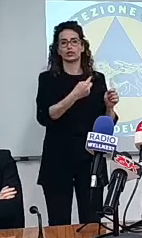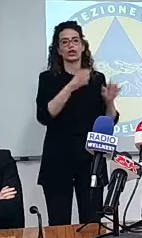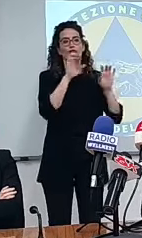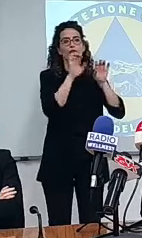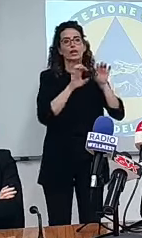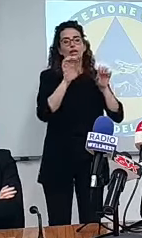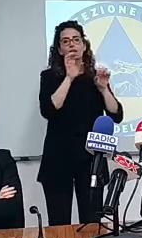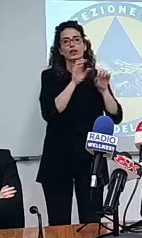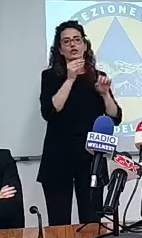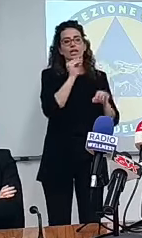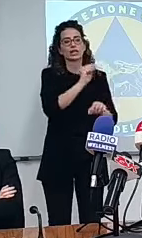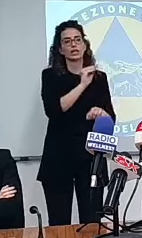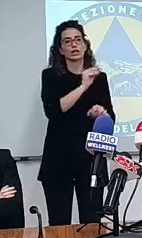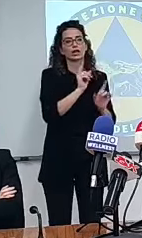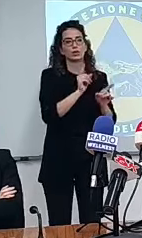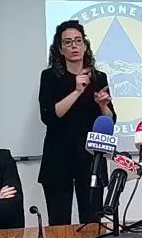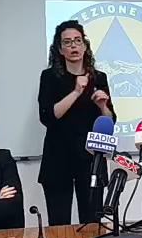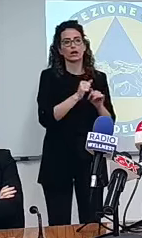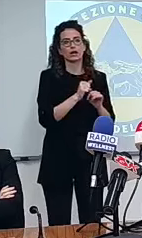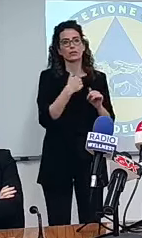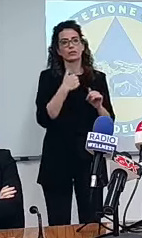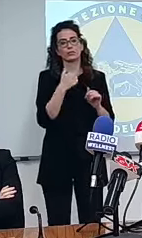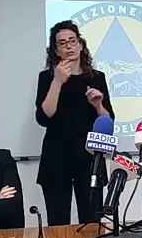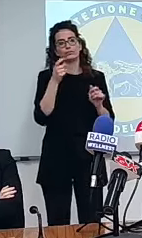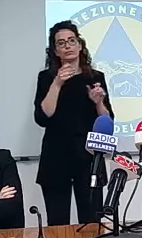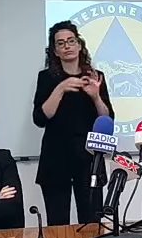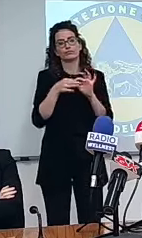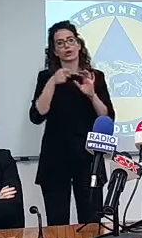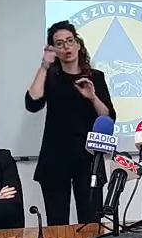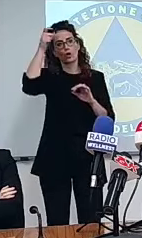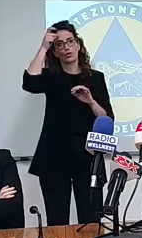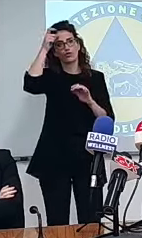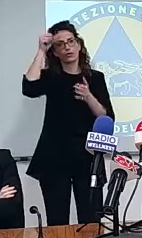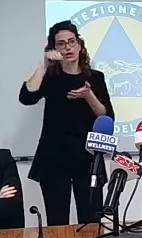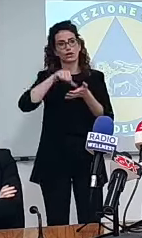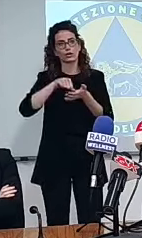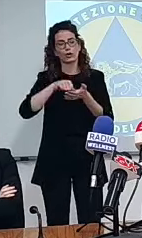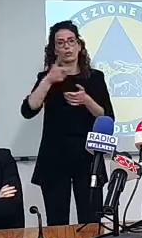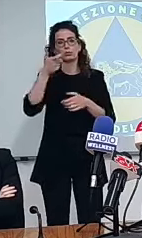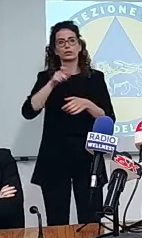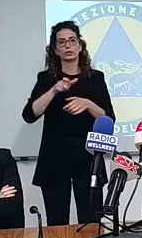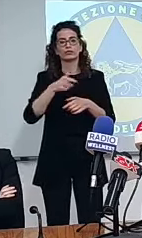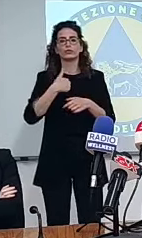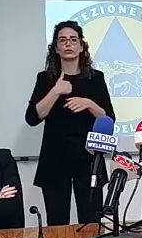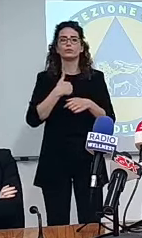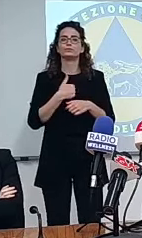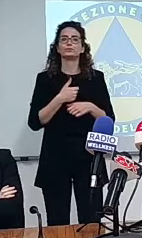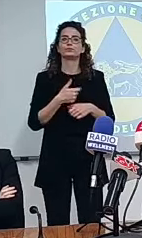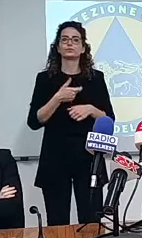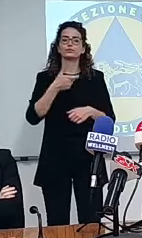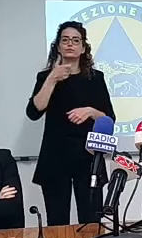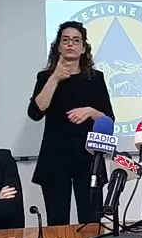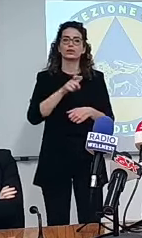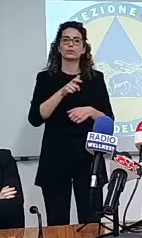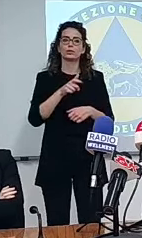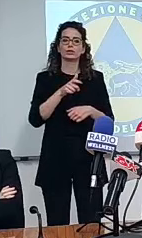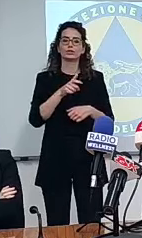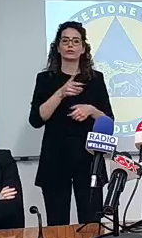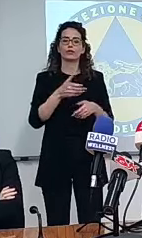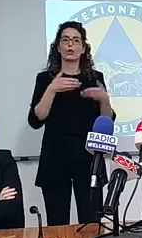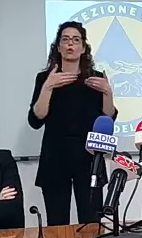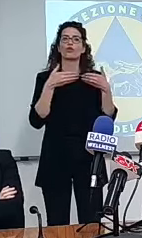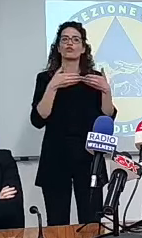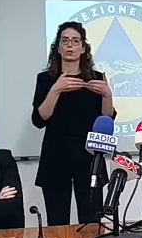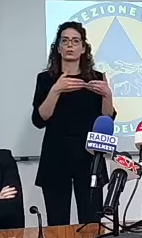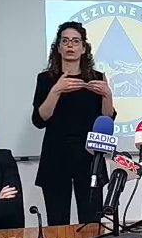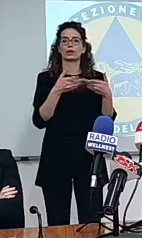può interessarsi nei confronti del Governo centrale perché il limite del 50% della capienza sui vaporetti, ma vale